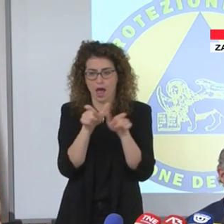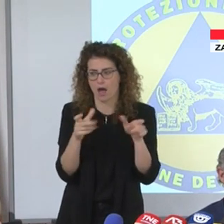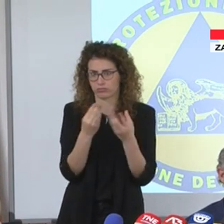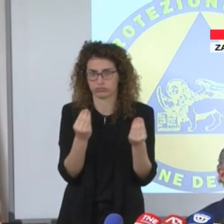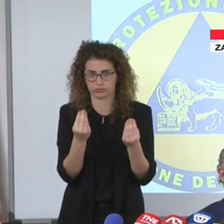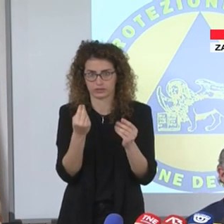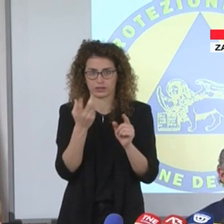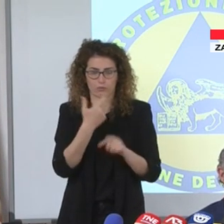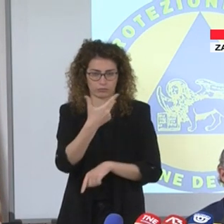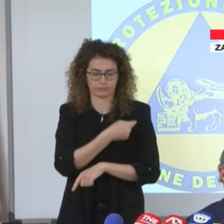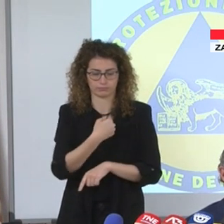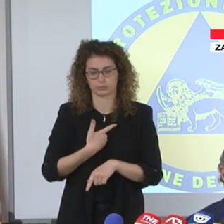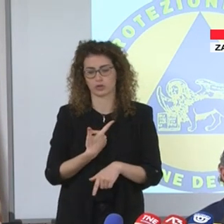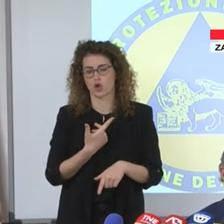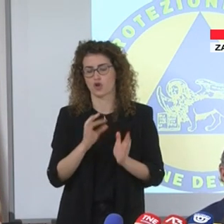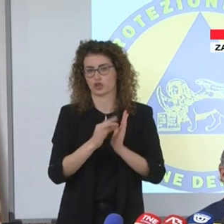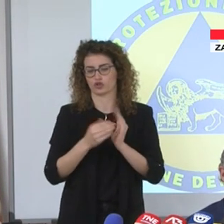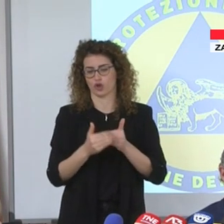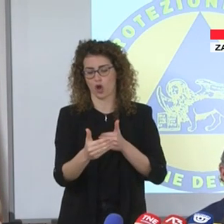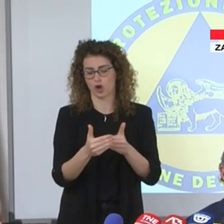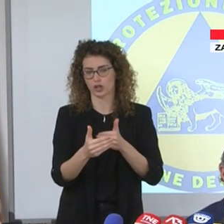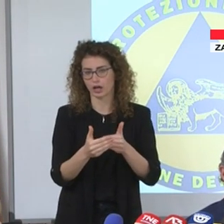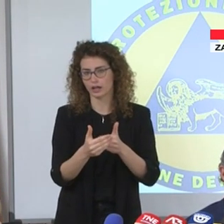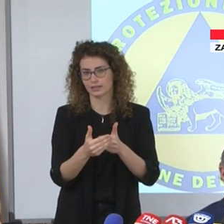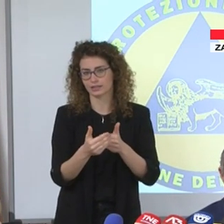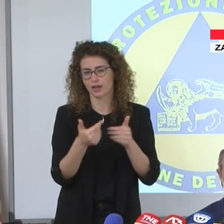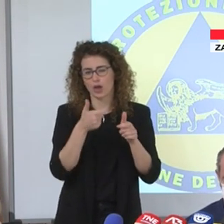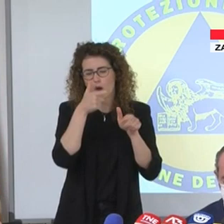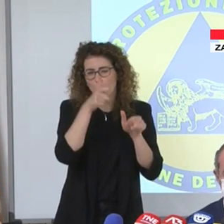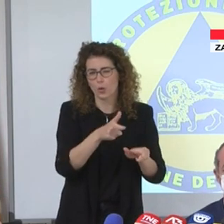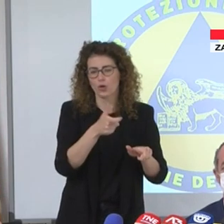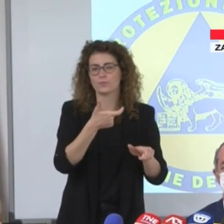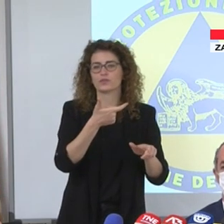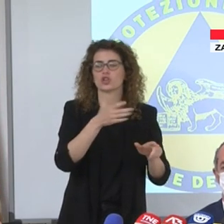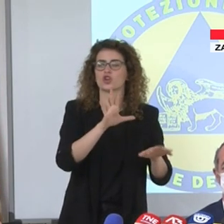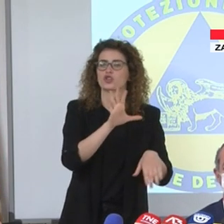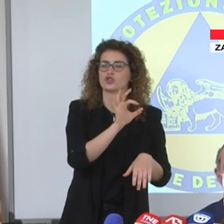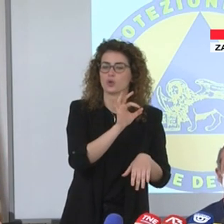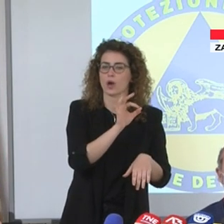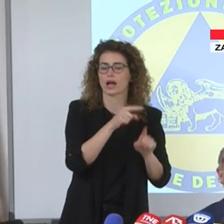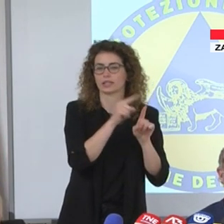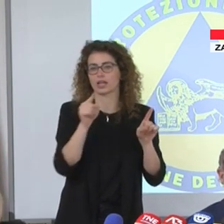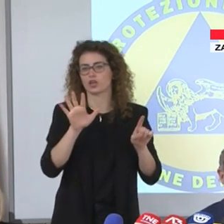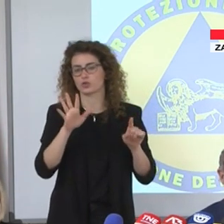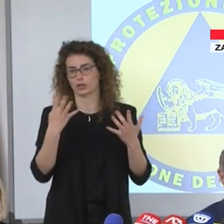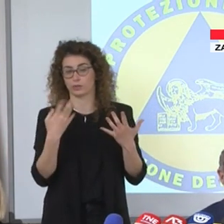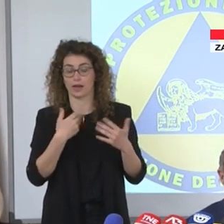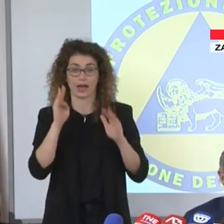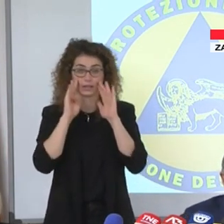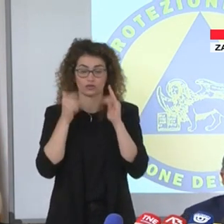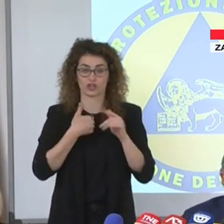i prossimi giorni, ai 50-59, però attenzione che 60.000 posti liberi ci sono già